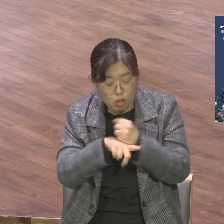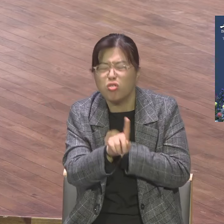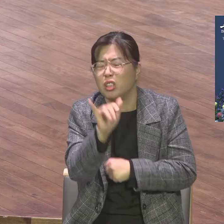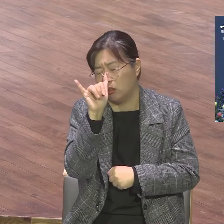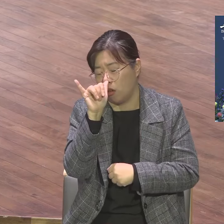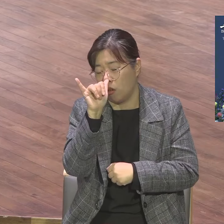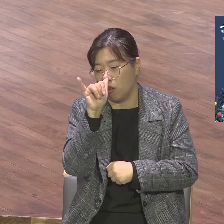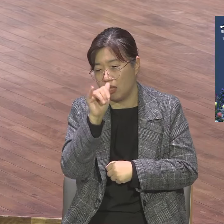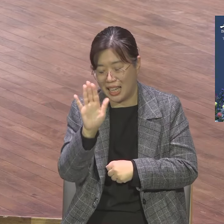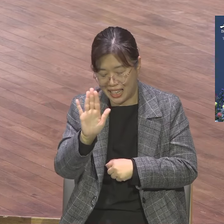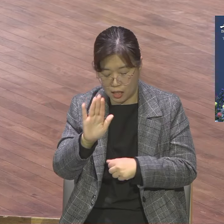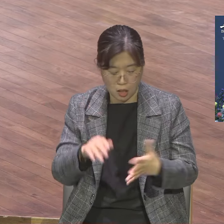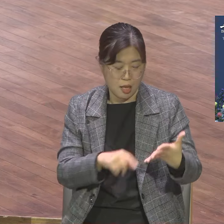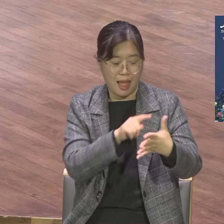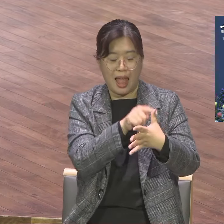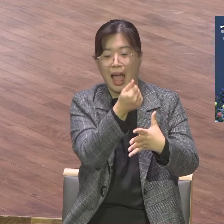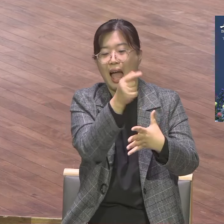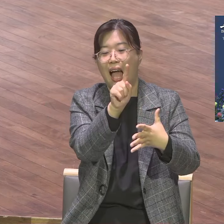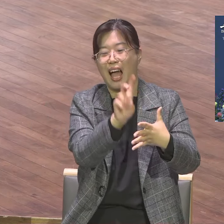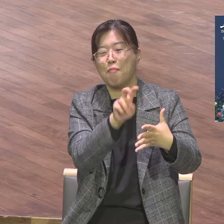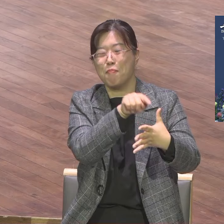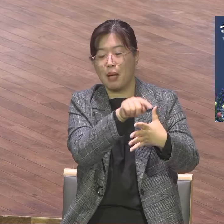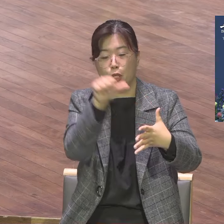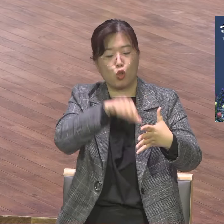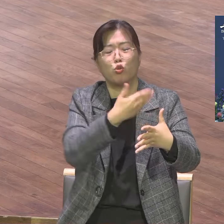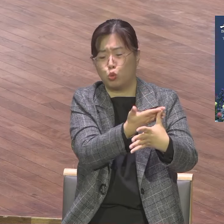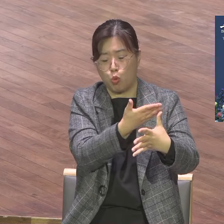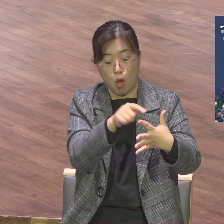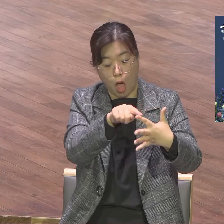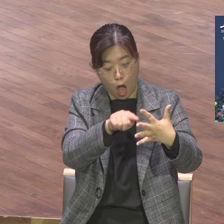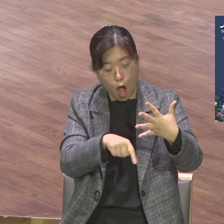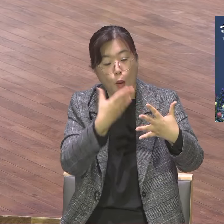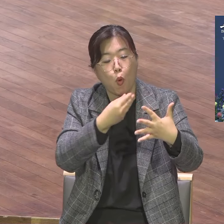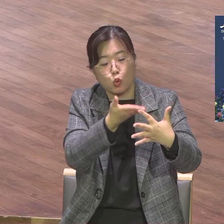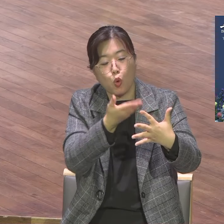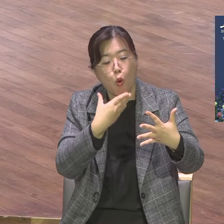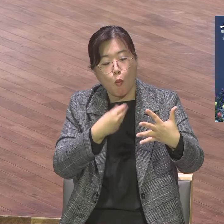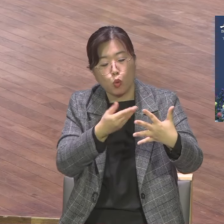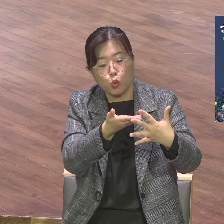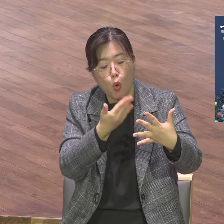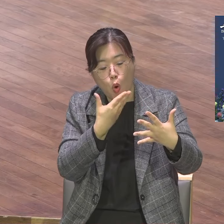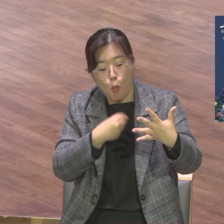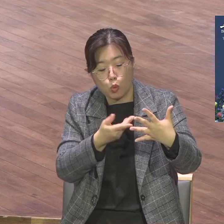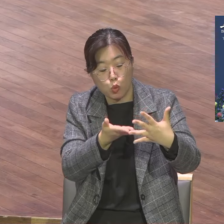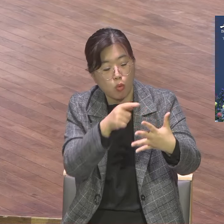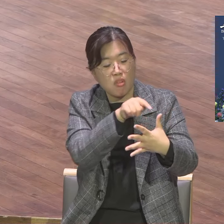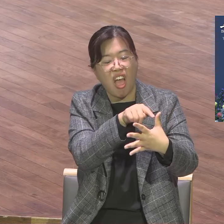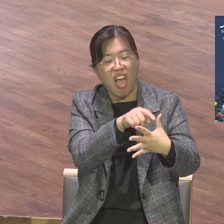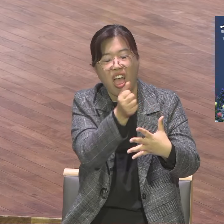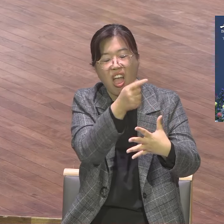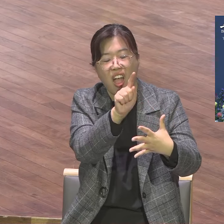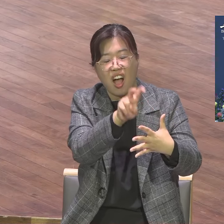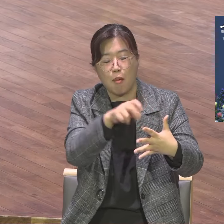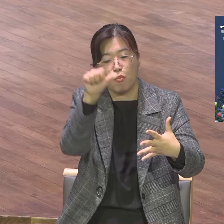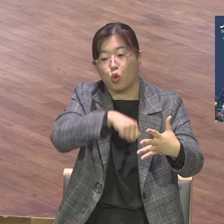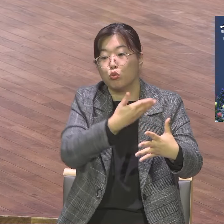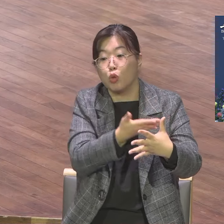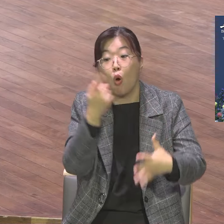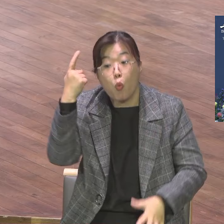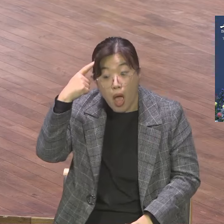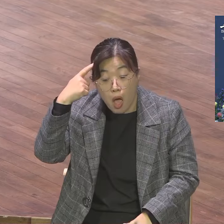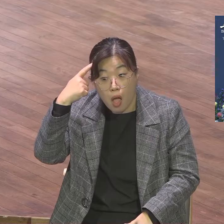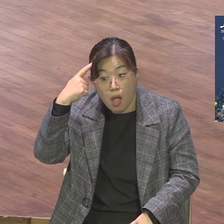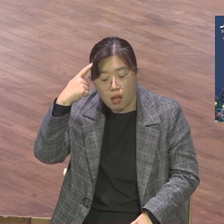막 떠들었어. 아버지가 술 취해가지고 벌거벗어 딱 떠들었어. 막 흉봐서. 틀린 거 아니에요.